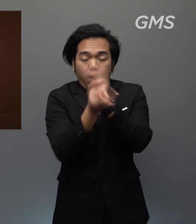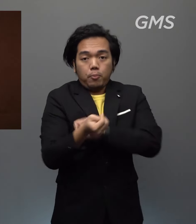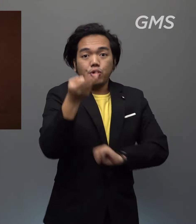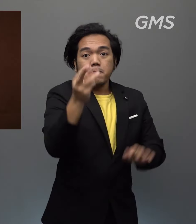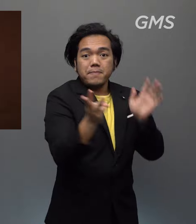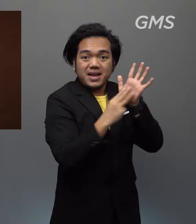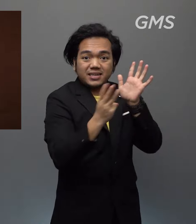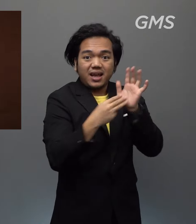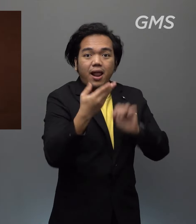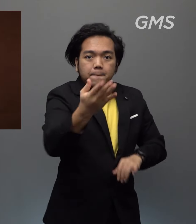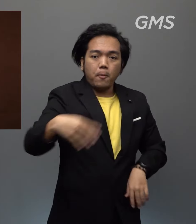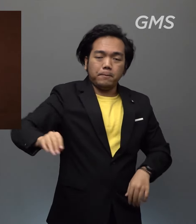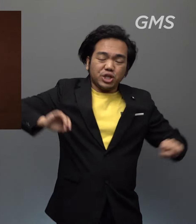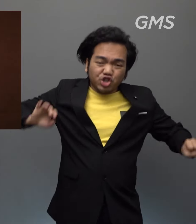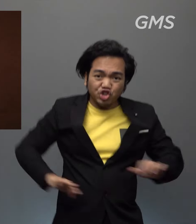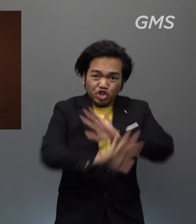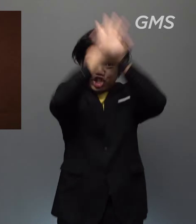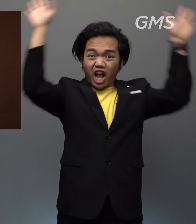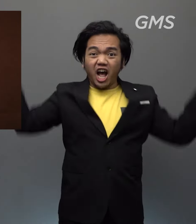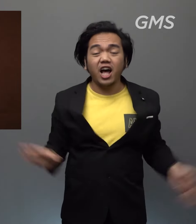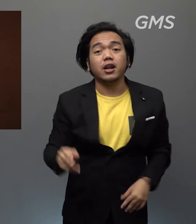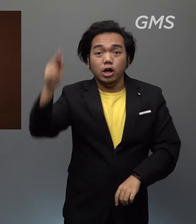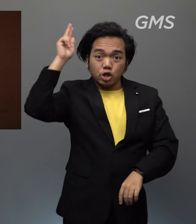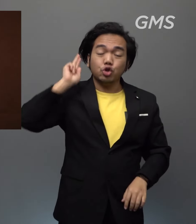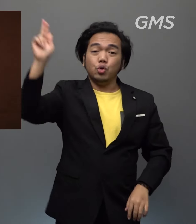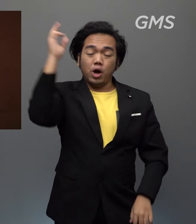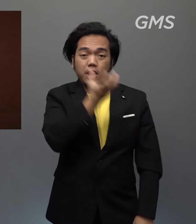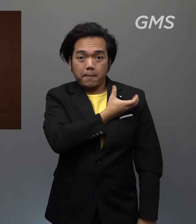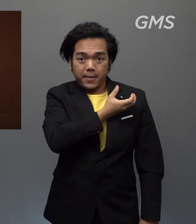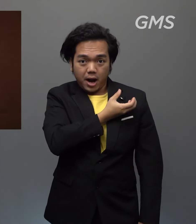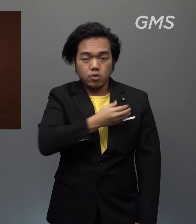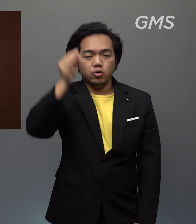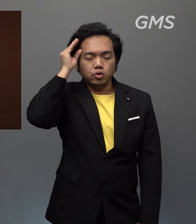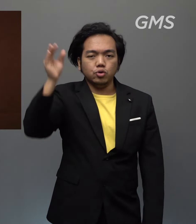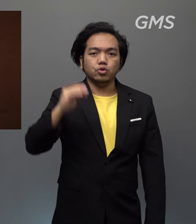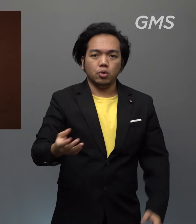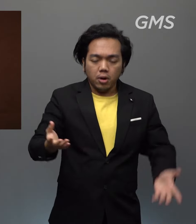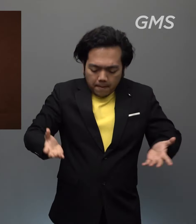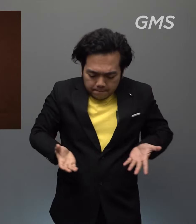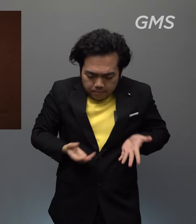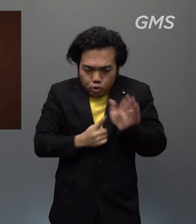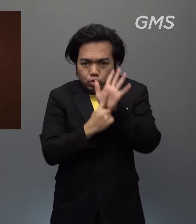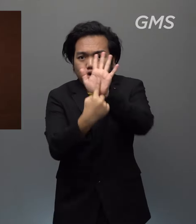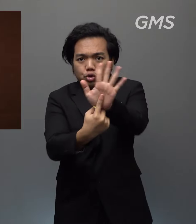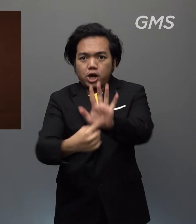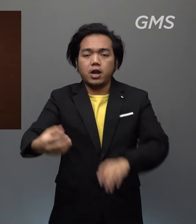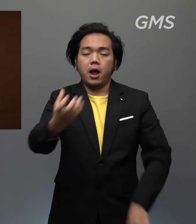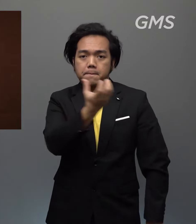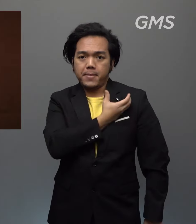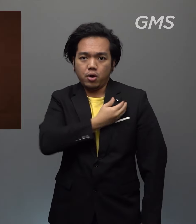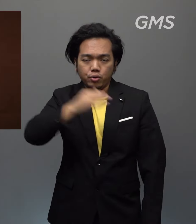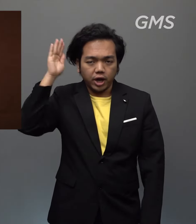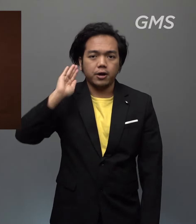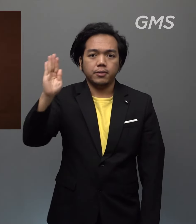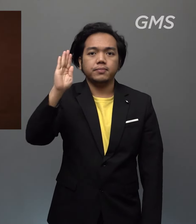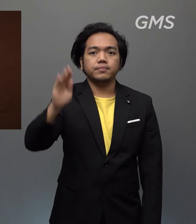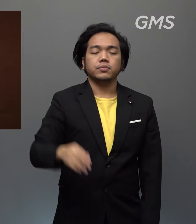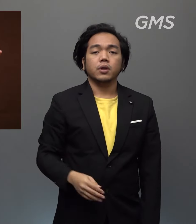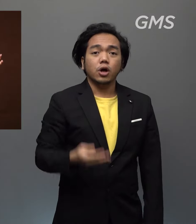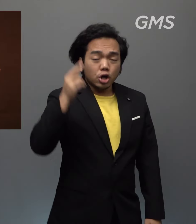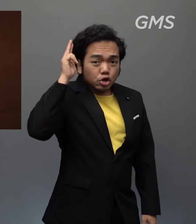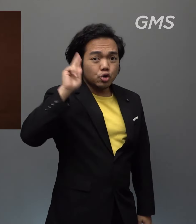kemuliaannya. Dia masih bisa memberitahu kepadamu bahwa aku menyediakan ini untuk masa depanmu. Aku ingin memakaimu